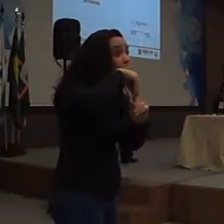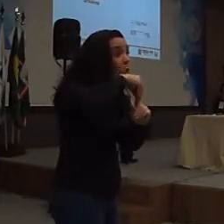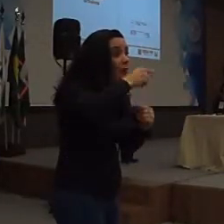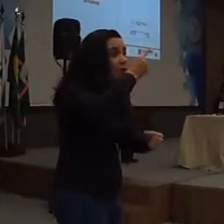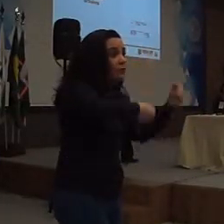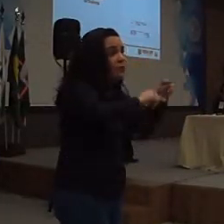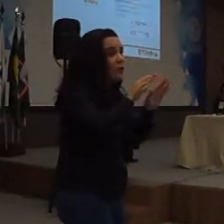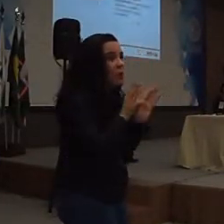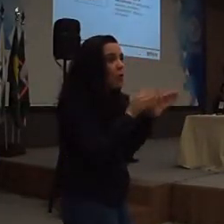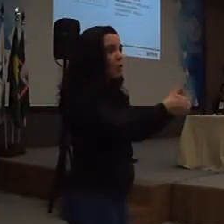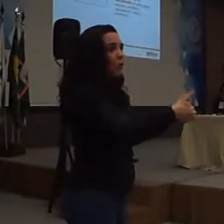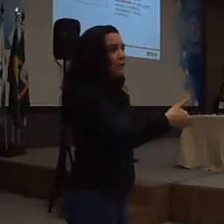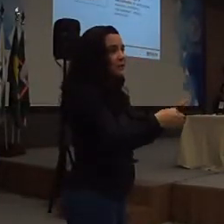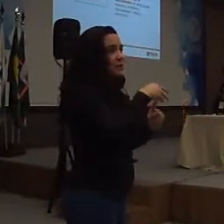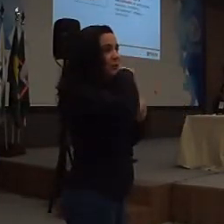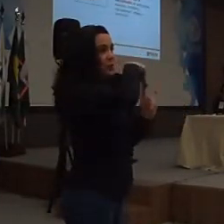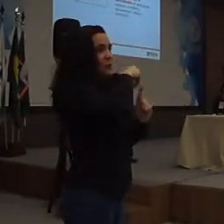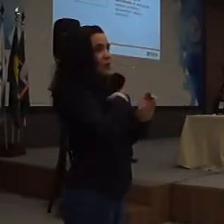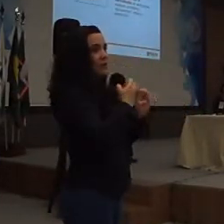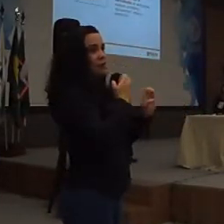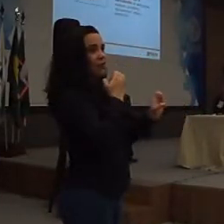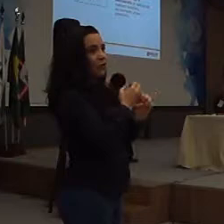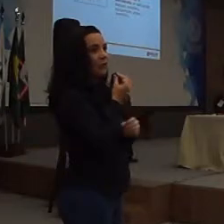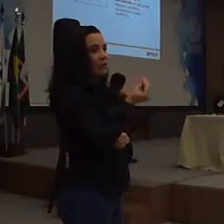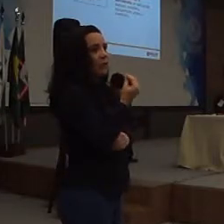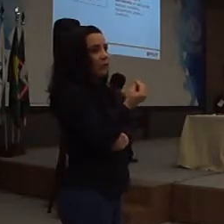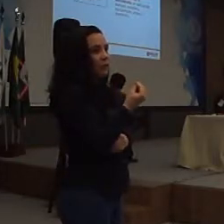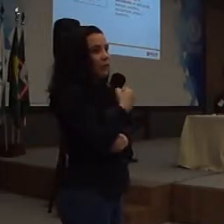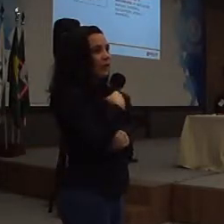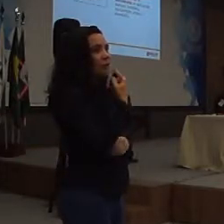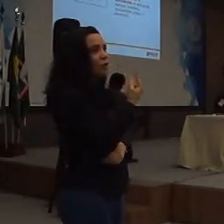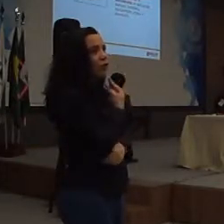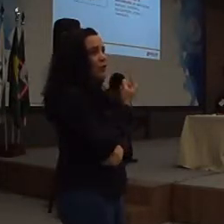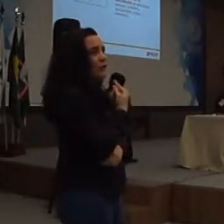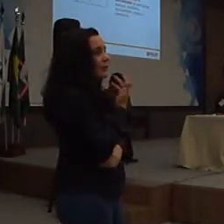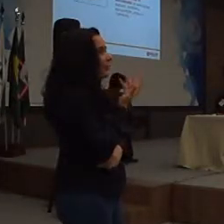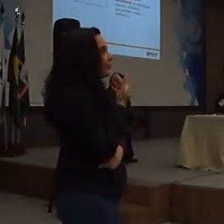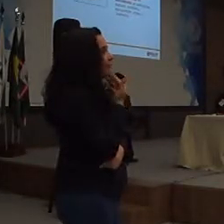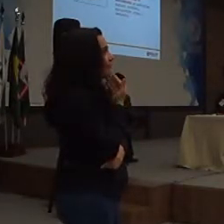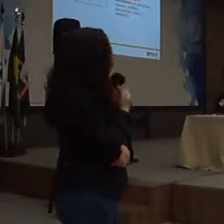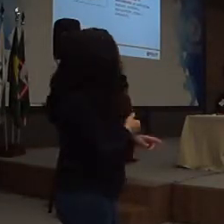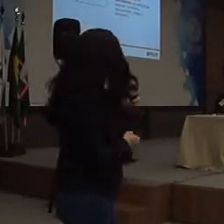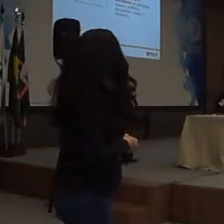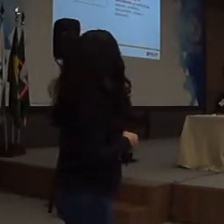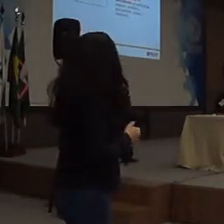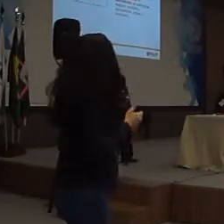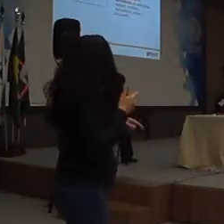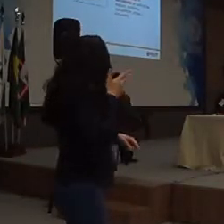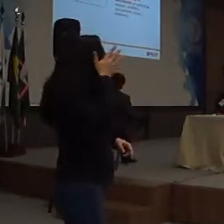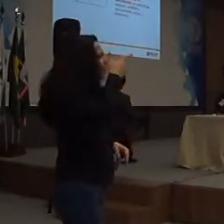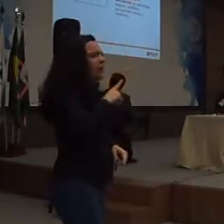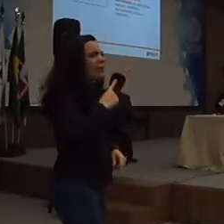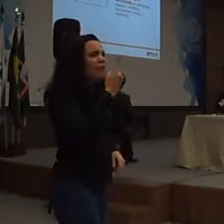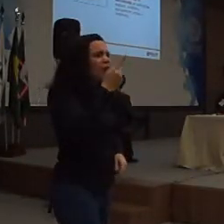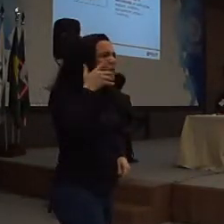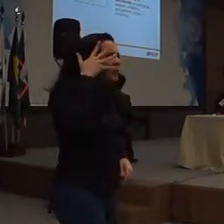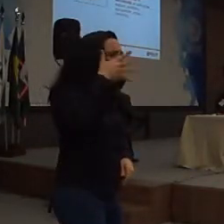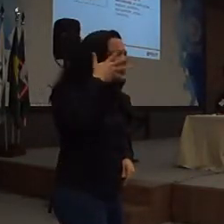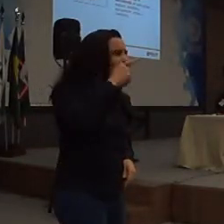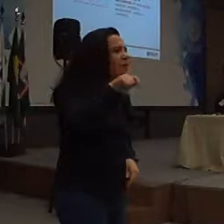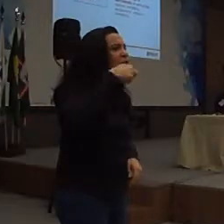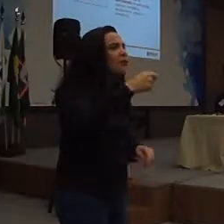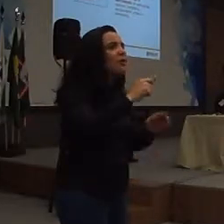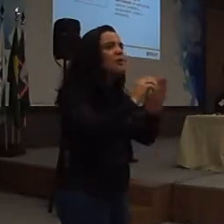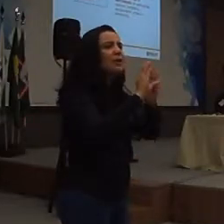Vamos lá, pode mudar, por favor. Então, um dos palestrantes, não sei, alguém comentou, a definição